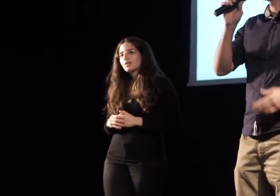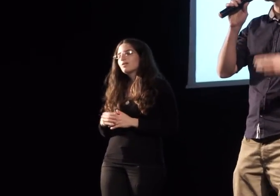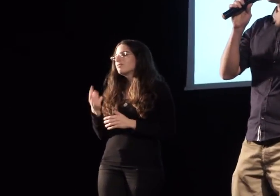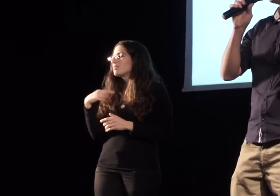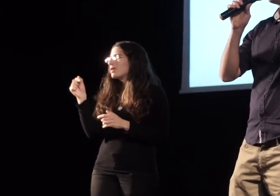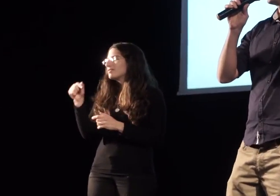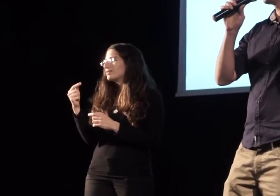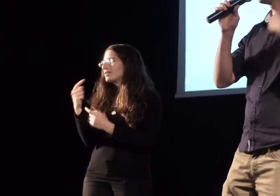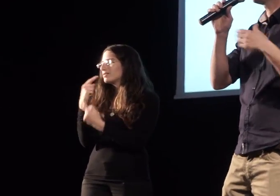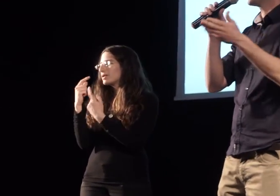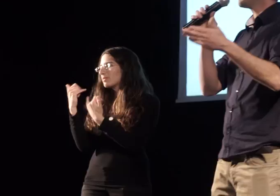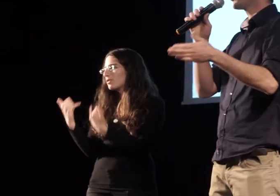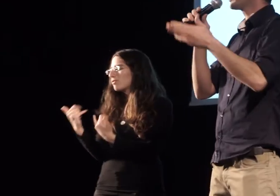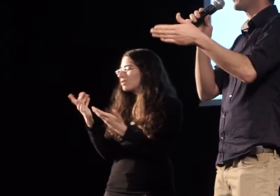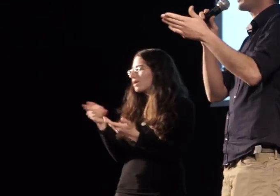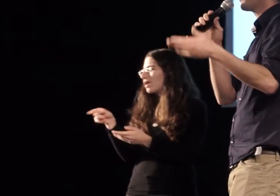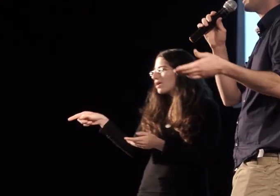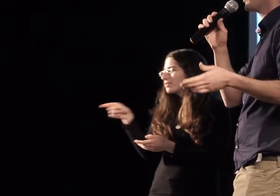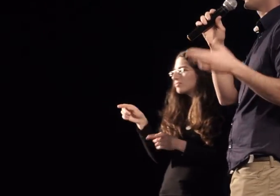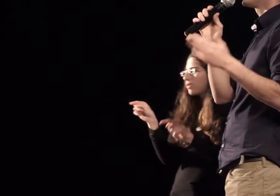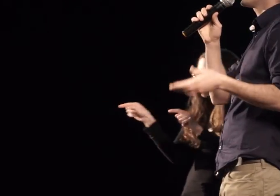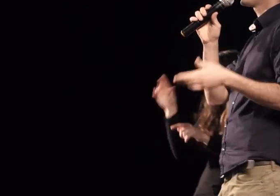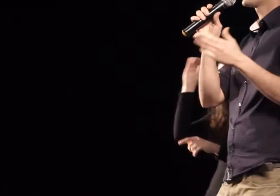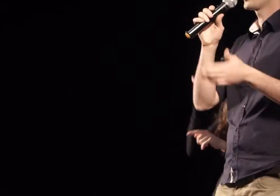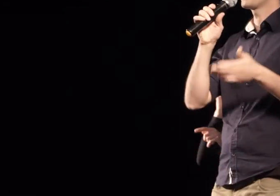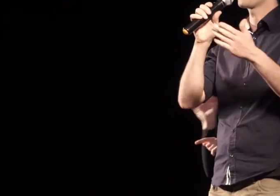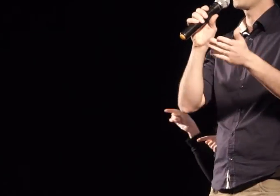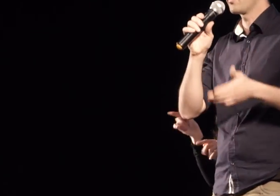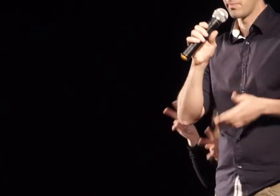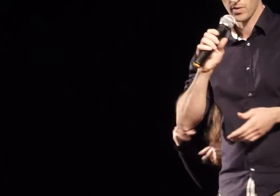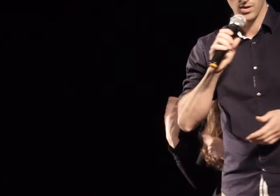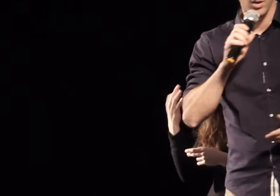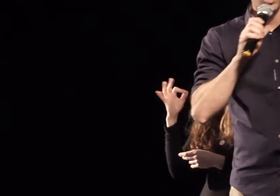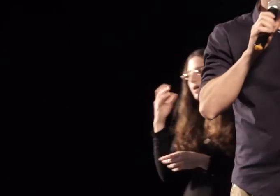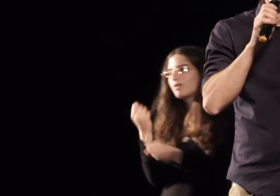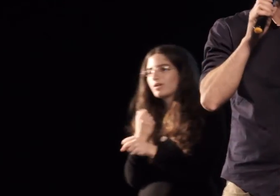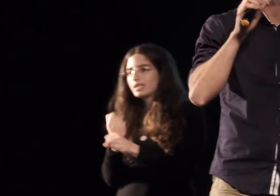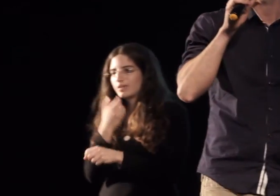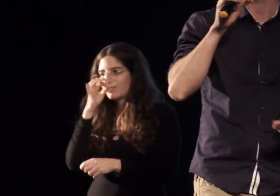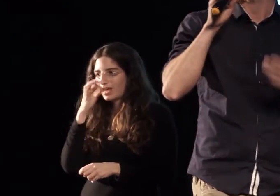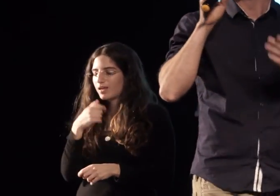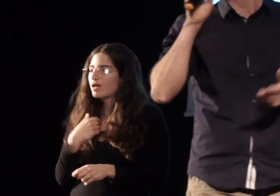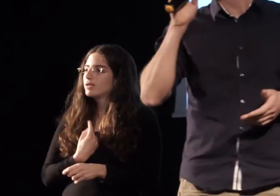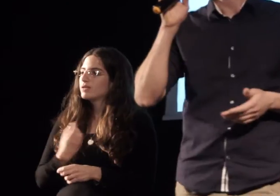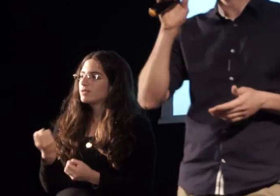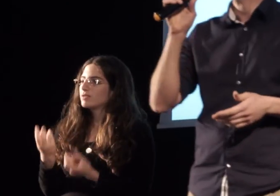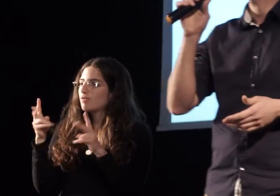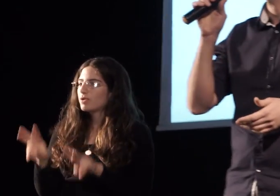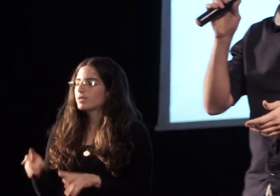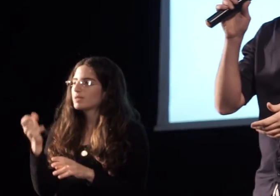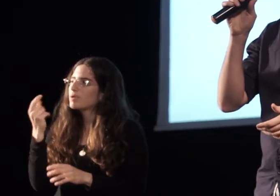ובאתי לדבר איתכם היום על איך אתם, כל אחד ואחת מכם, יכול להיות יותר אפקטיבי. אני טבעוני כמעט